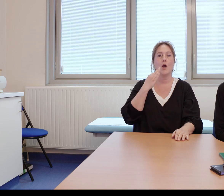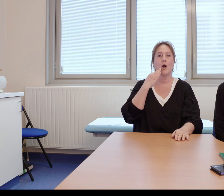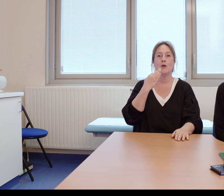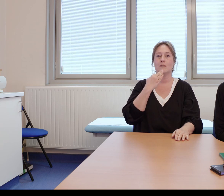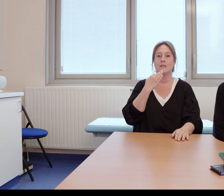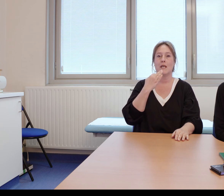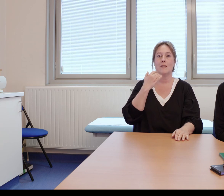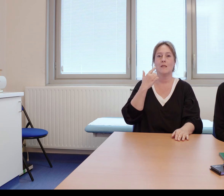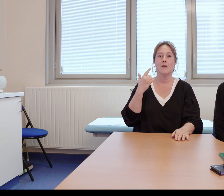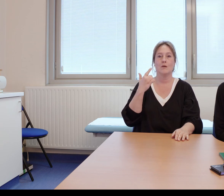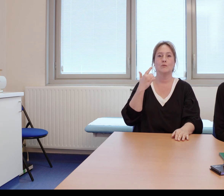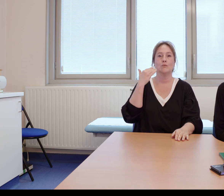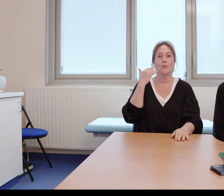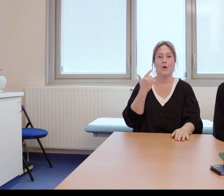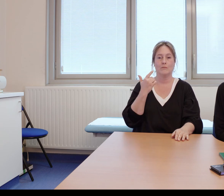Renseigne-toi